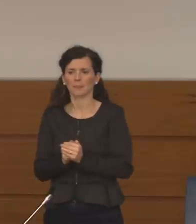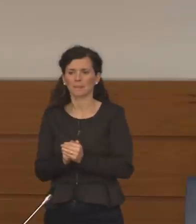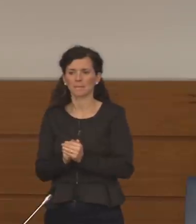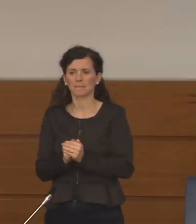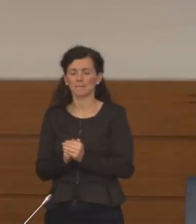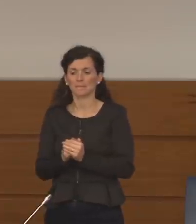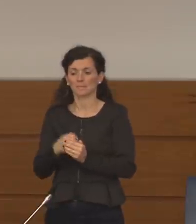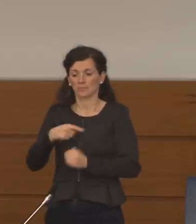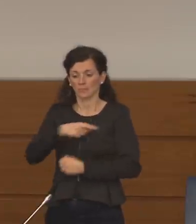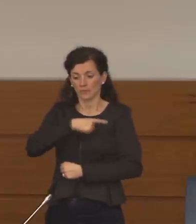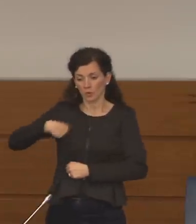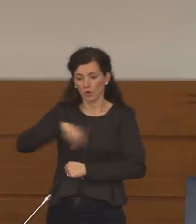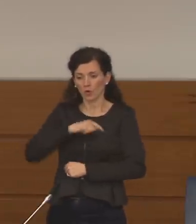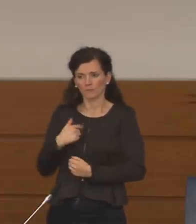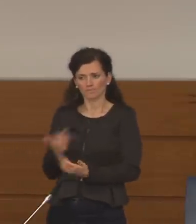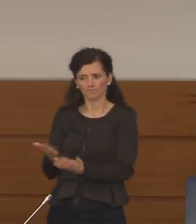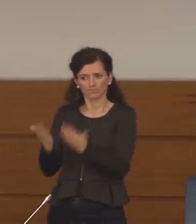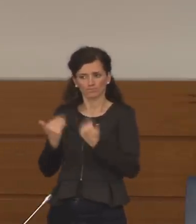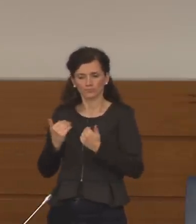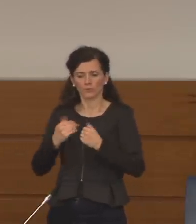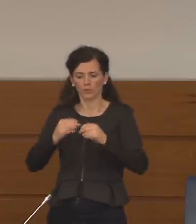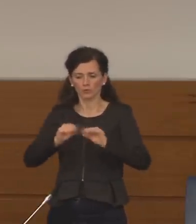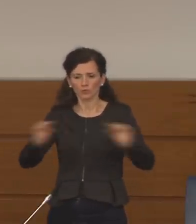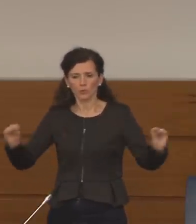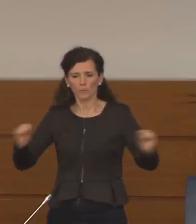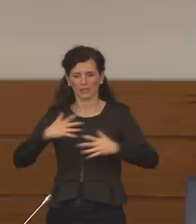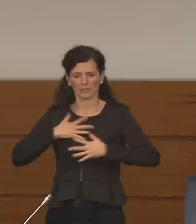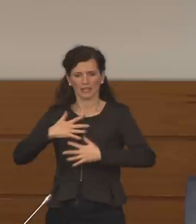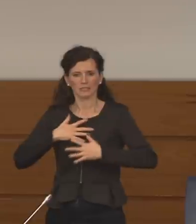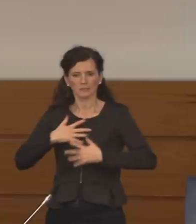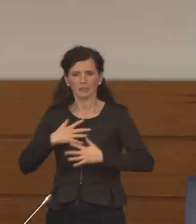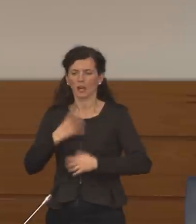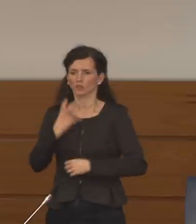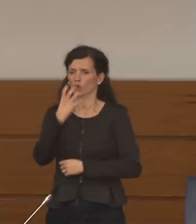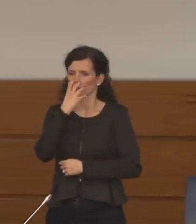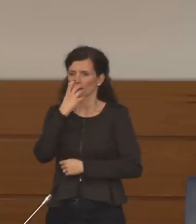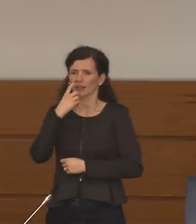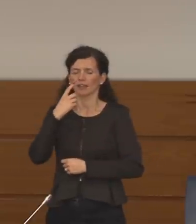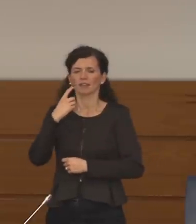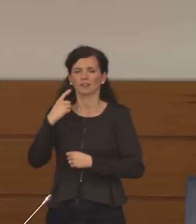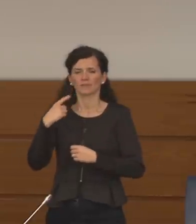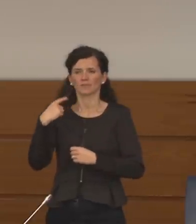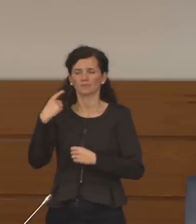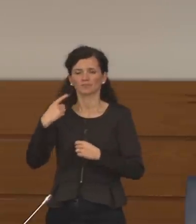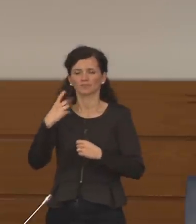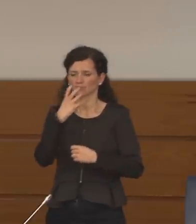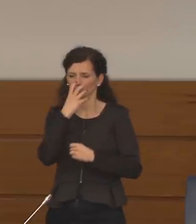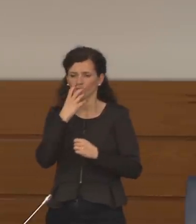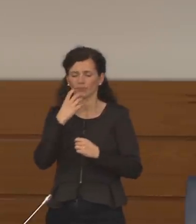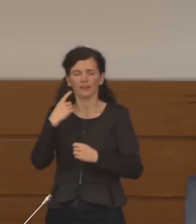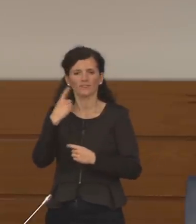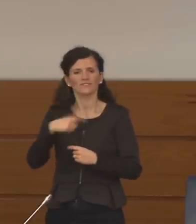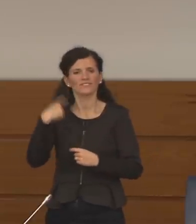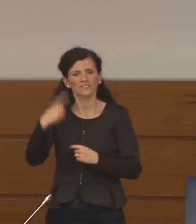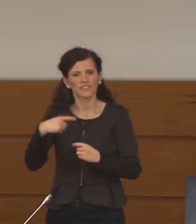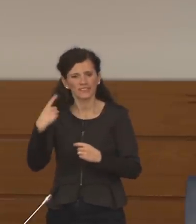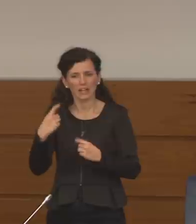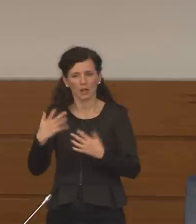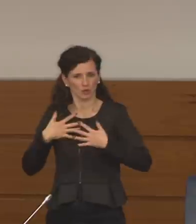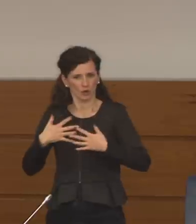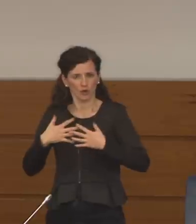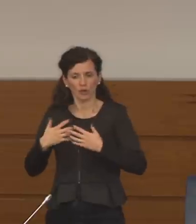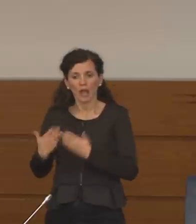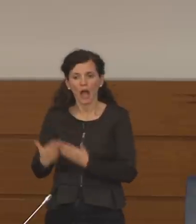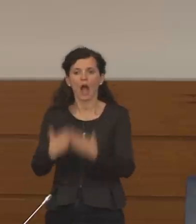acquistando respiratori ventilatori per potenziare le terapie intensive